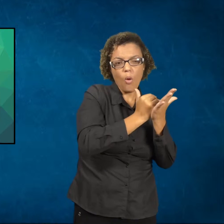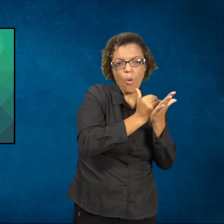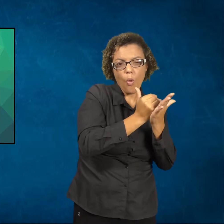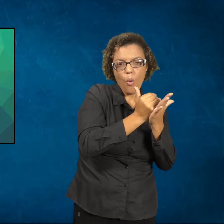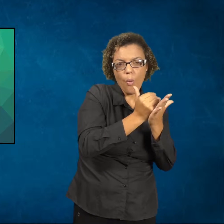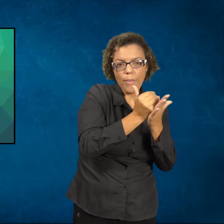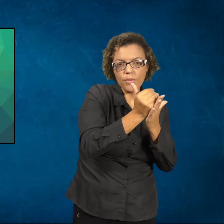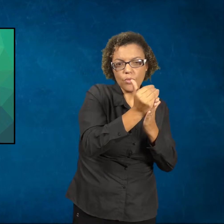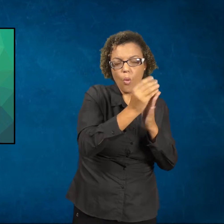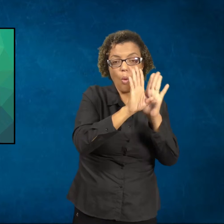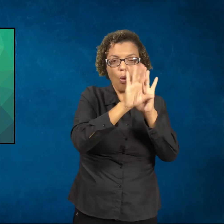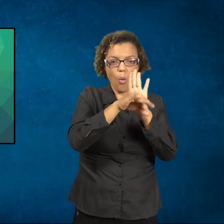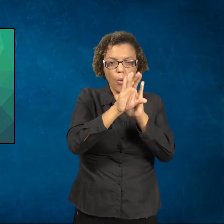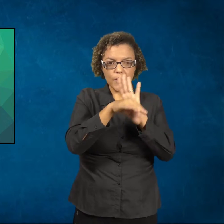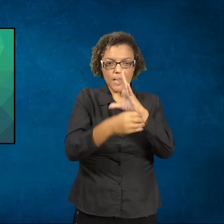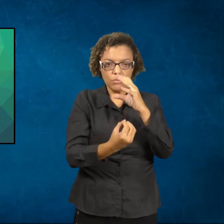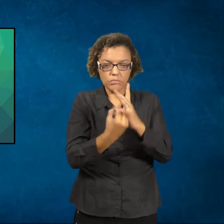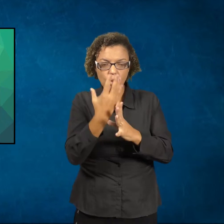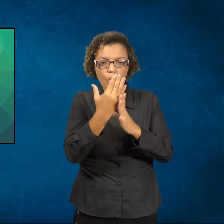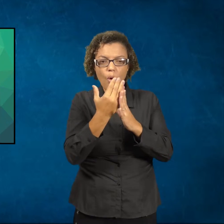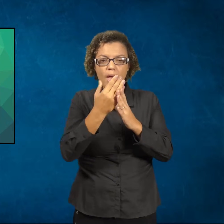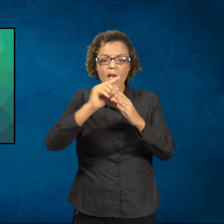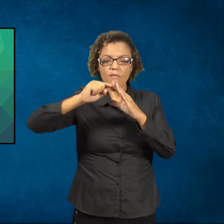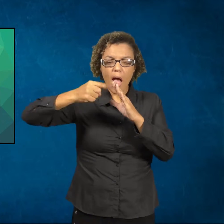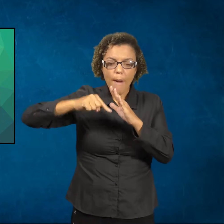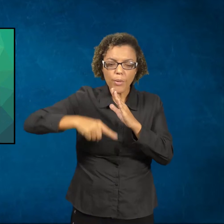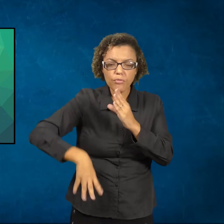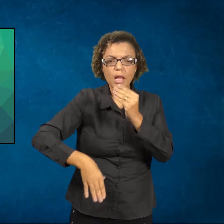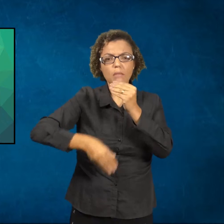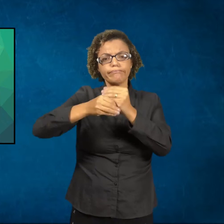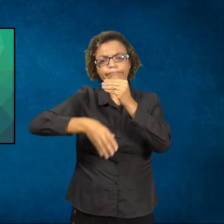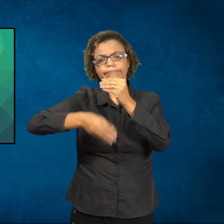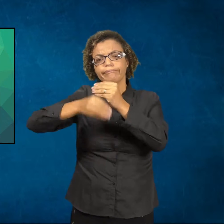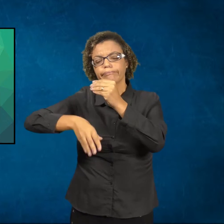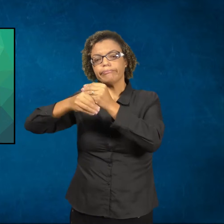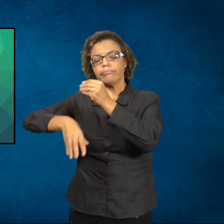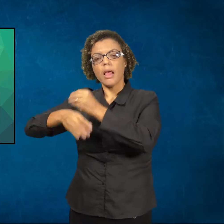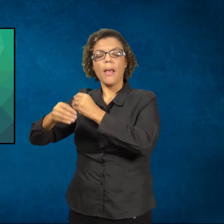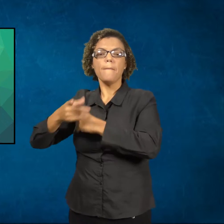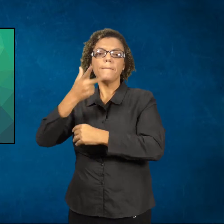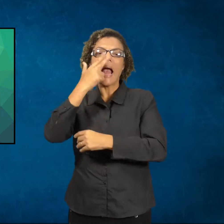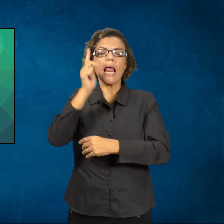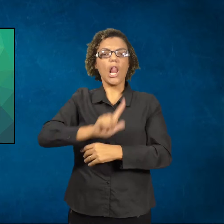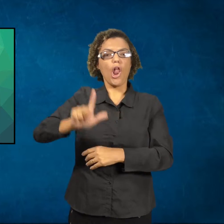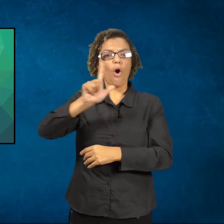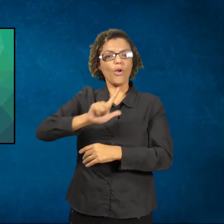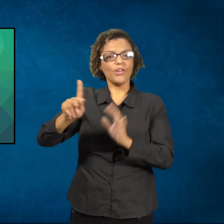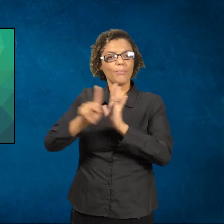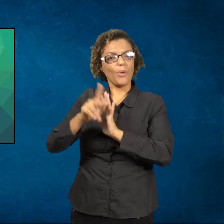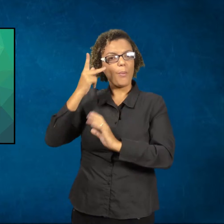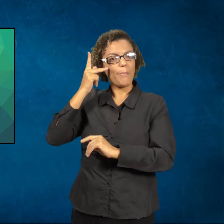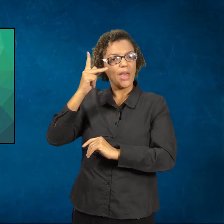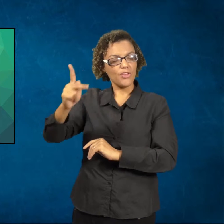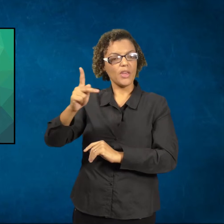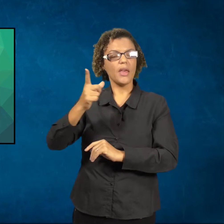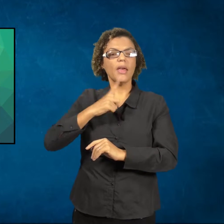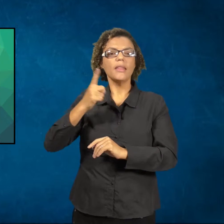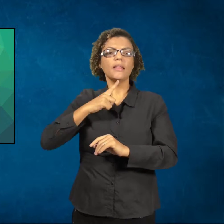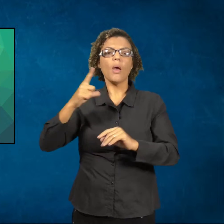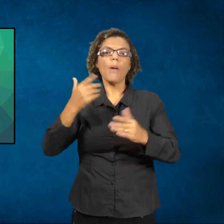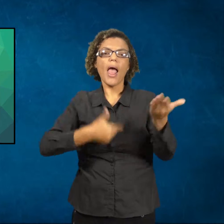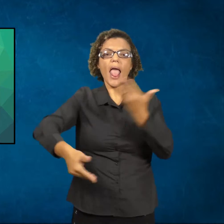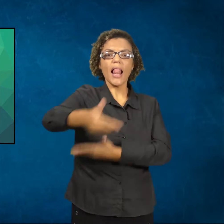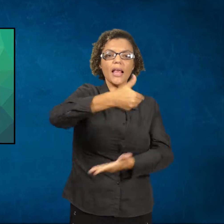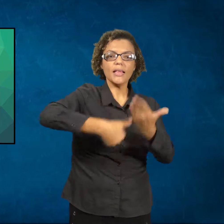aprofundando isso. Na lógica do Piaget, parece haver uma continuidade entre os processos biológicos